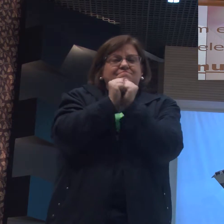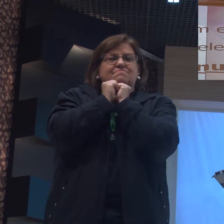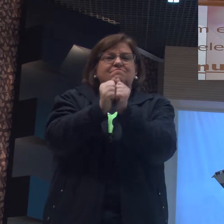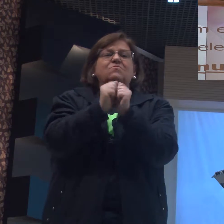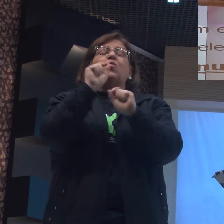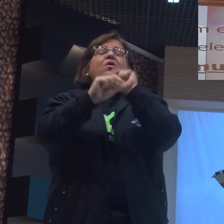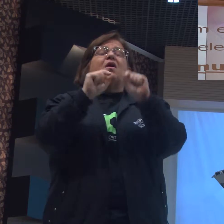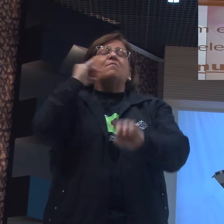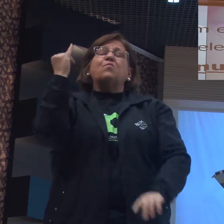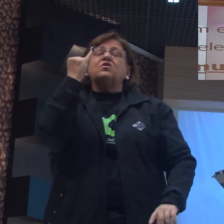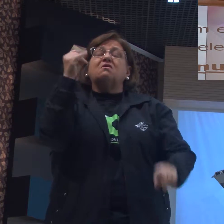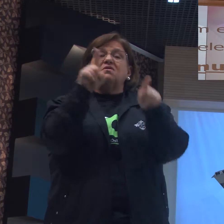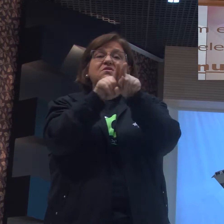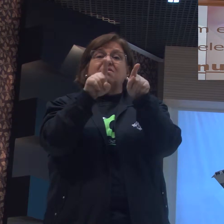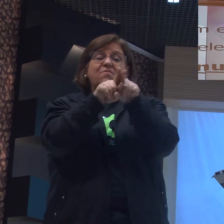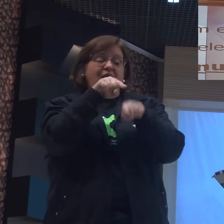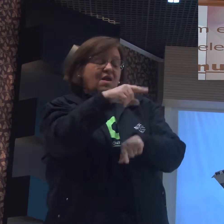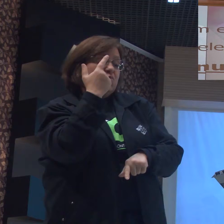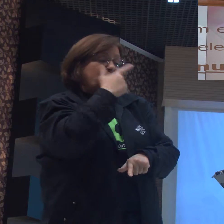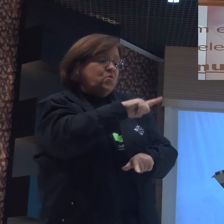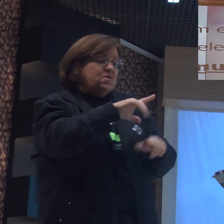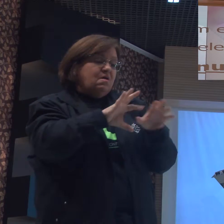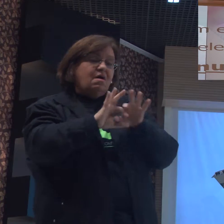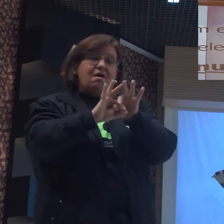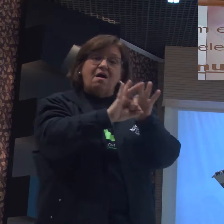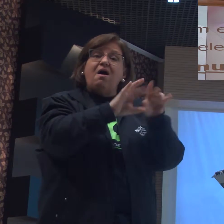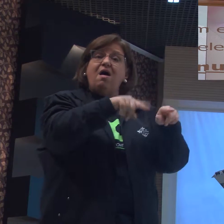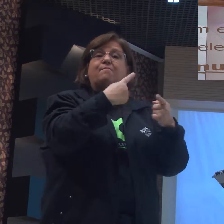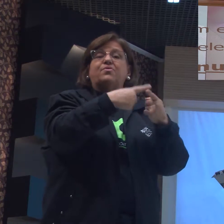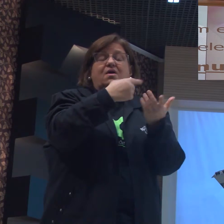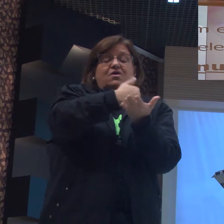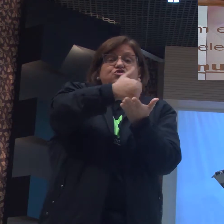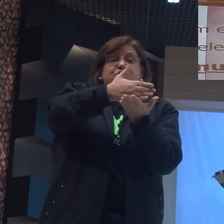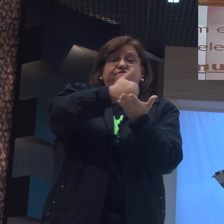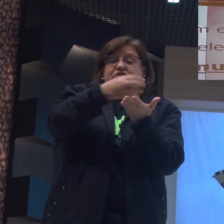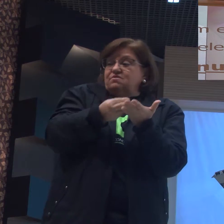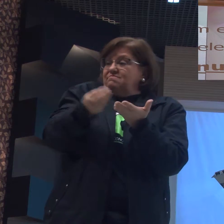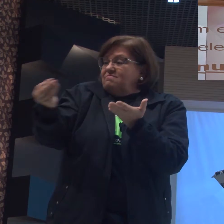item importantíssimo para que a unidade seja mantida, que é a solidariedade.